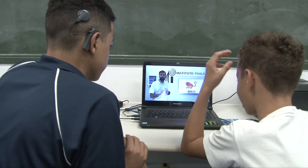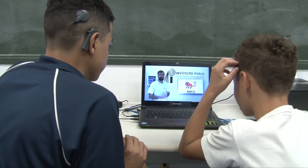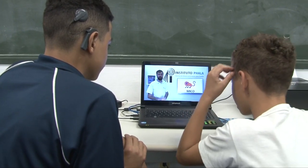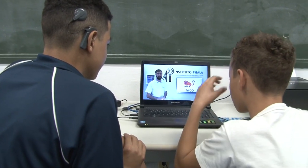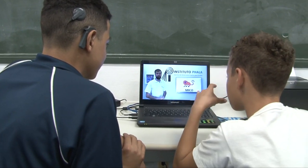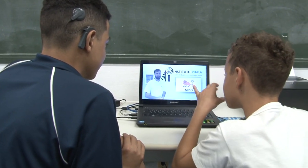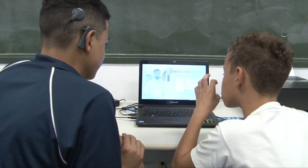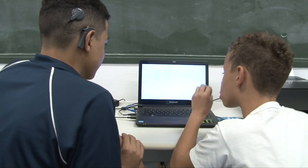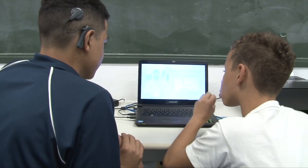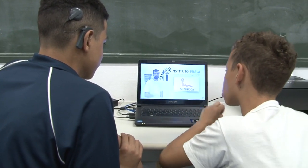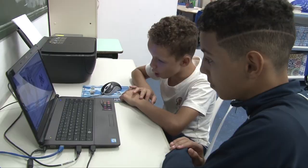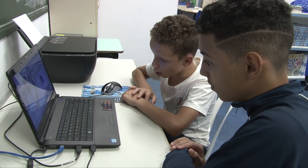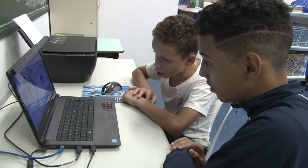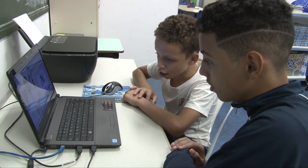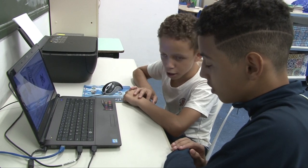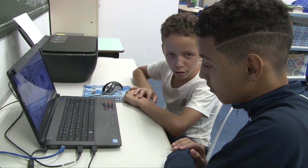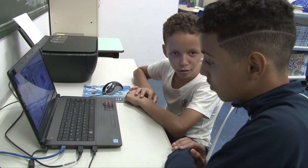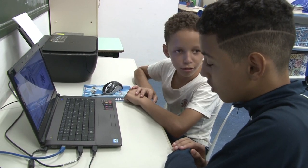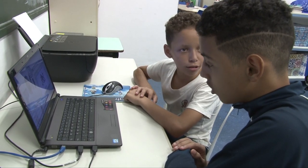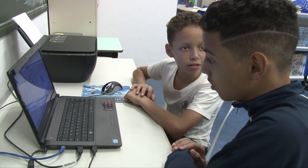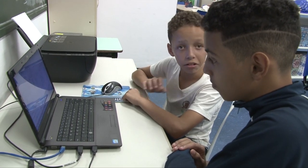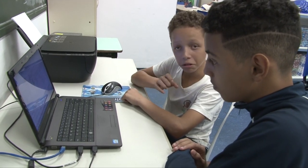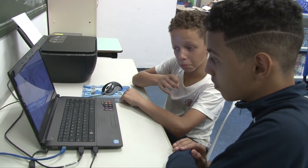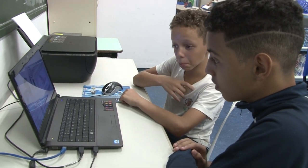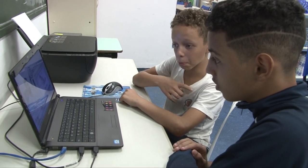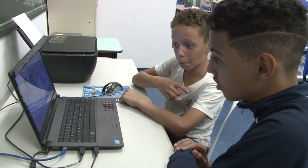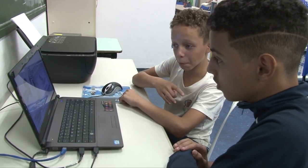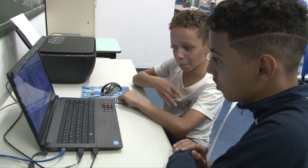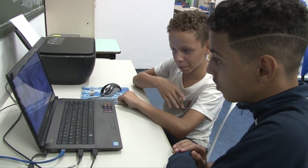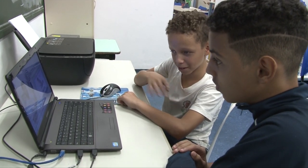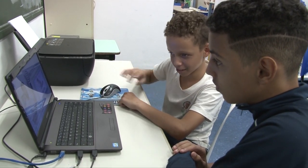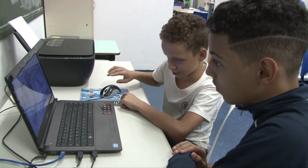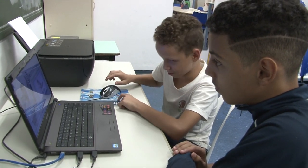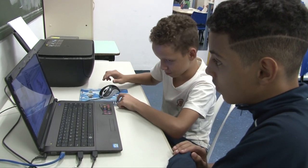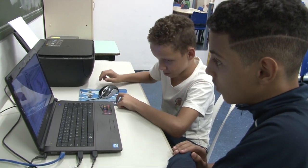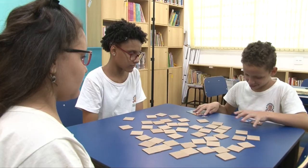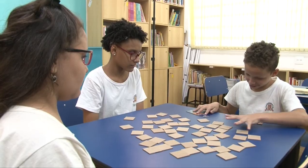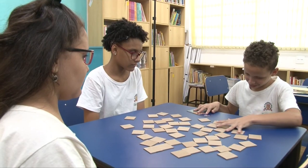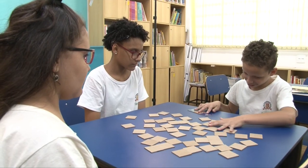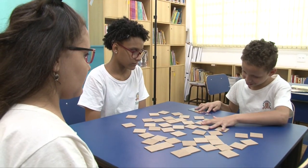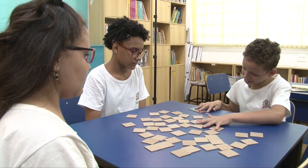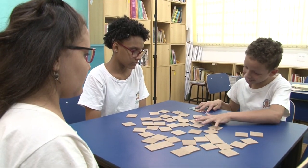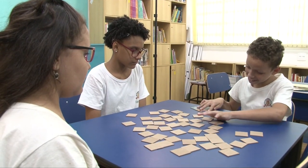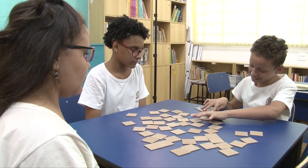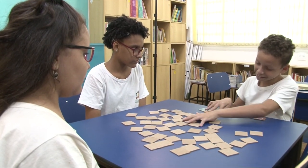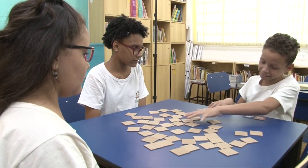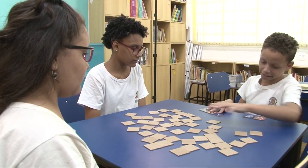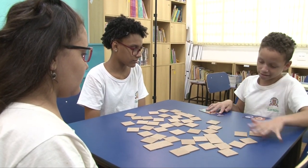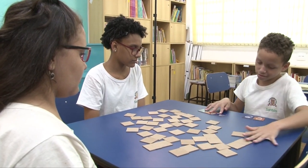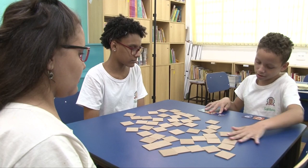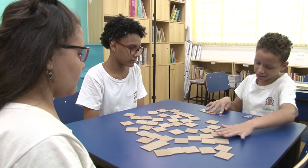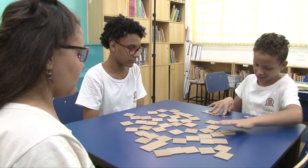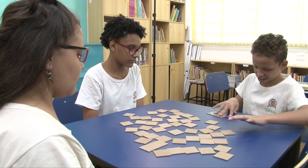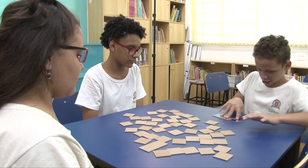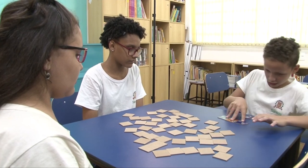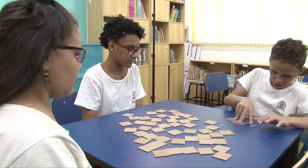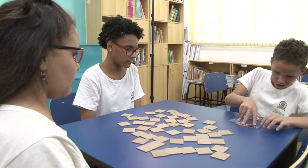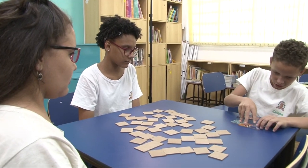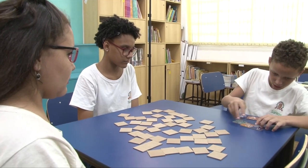recursos para alunos com surdez que a gente tem aqui nessa UMI. Então, a sala de recursos para alunos com surdez, a gente trabalha